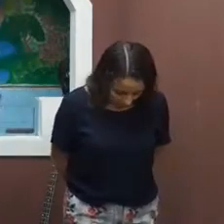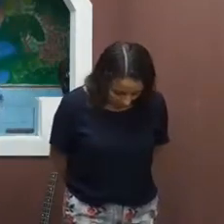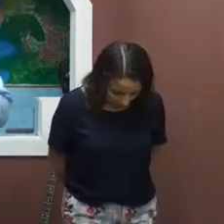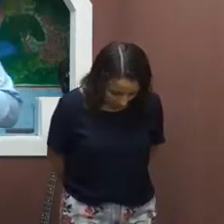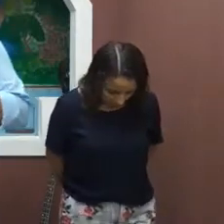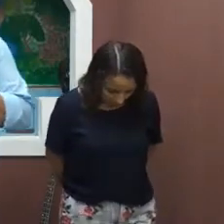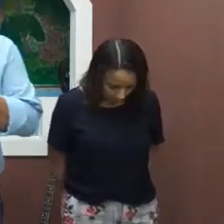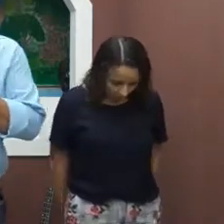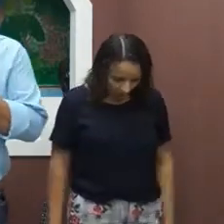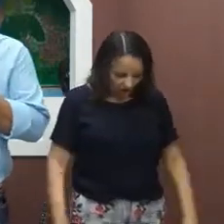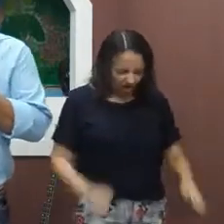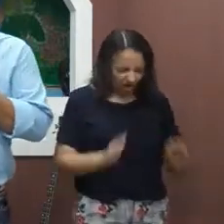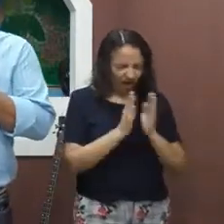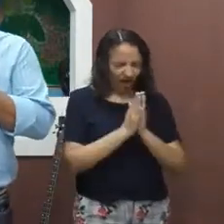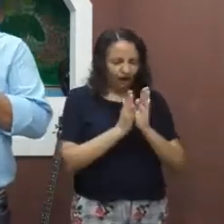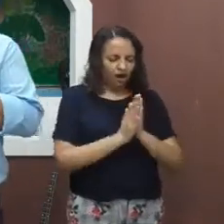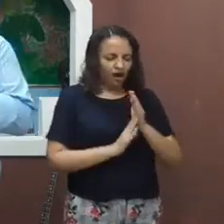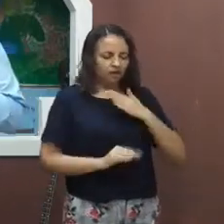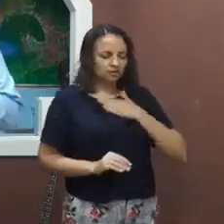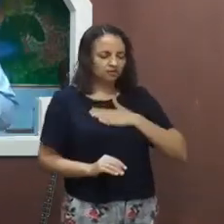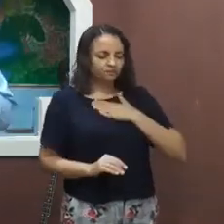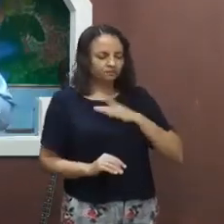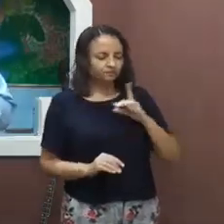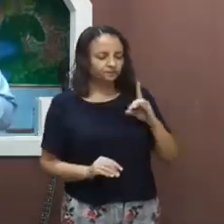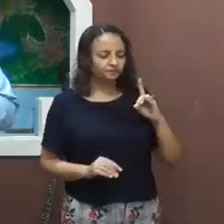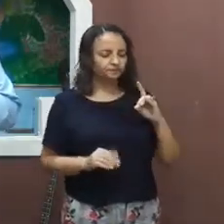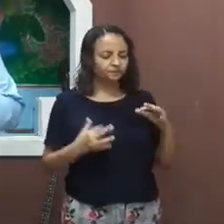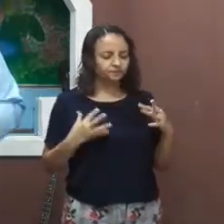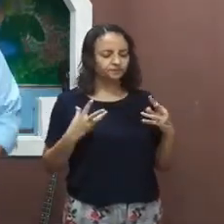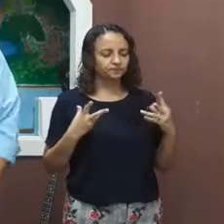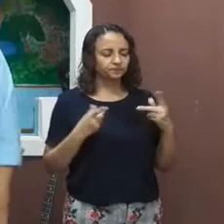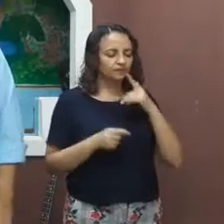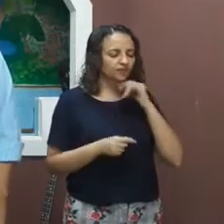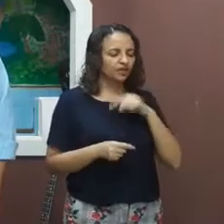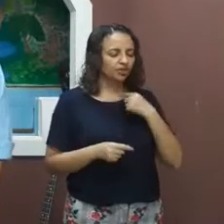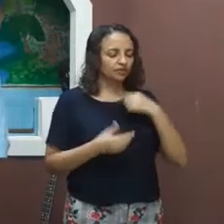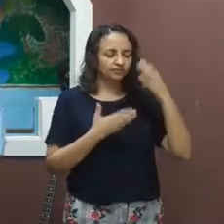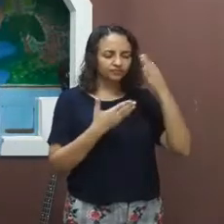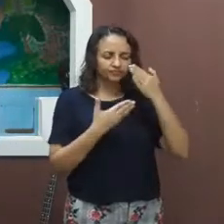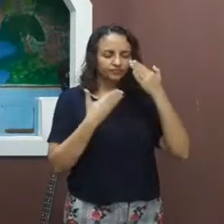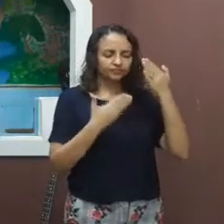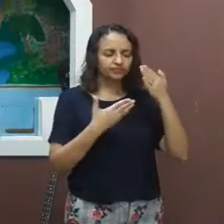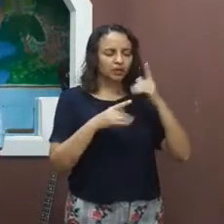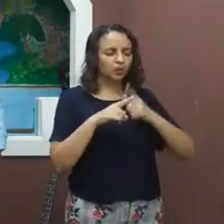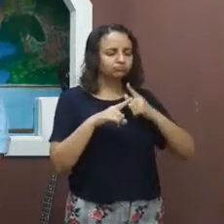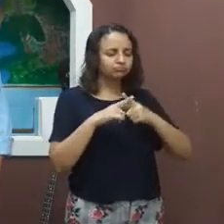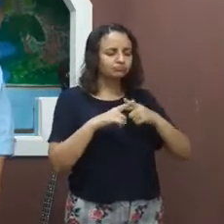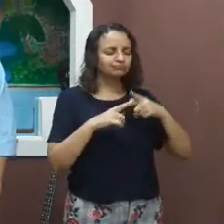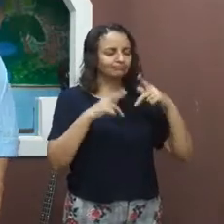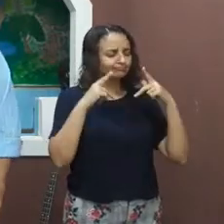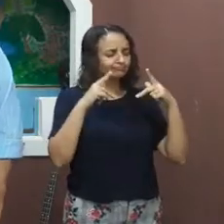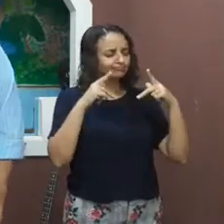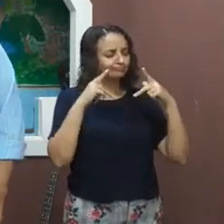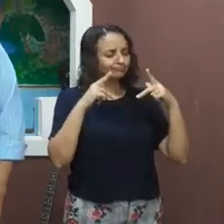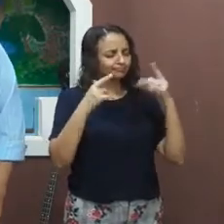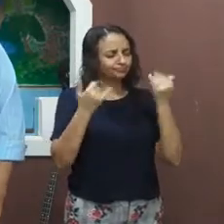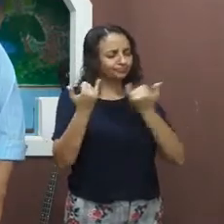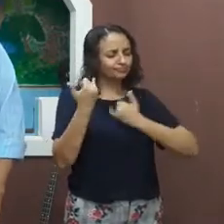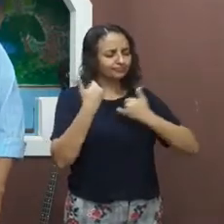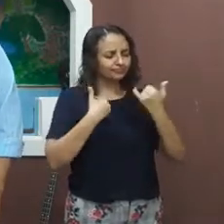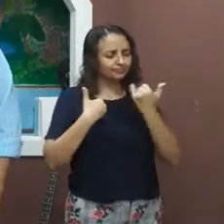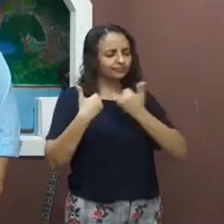Vamos orar, irmãos. Querido Deus, maravilhoso Pai, em nome de Jesus, nós queremos te agradecer por esta palavra, Senhor Deus, que falou aos nossos